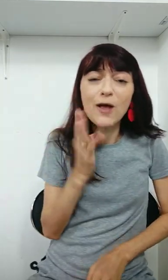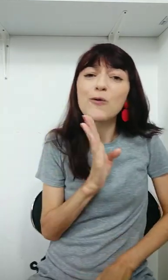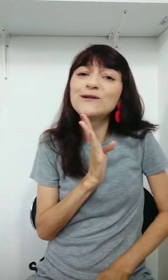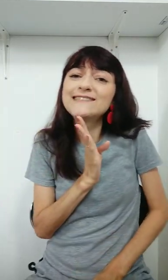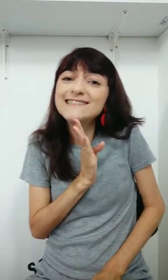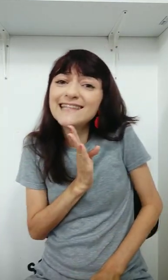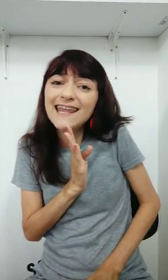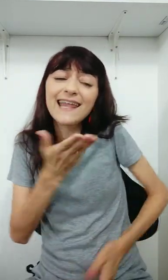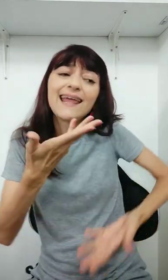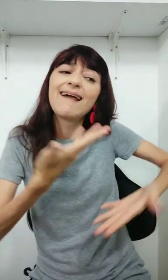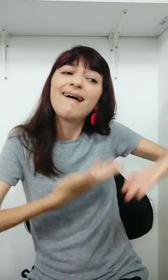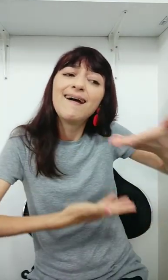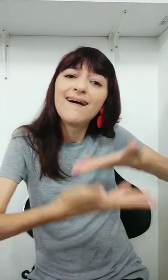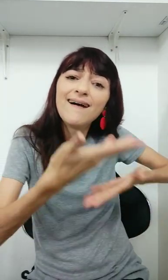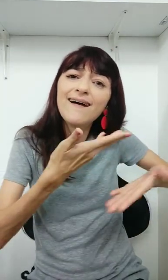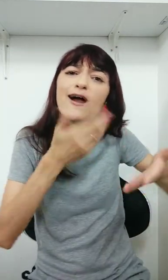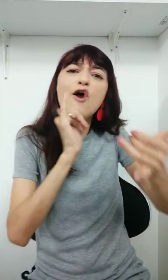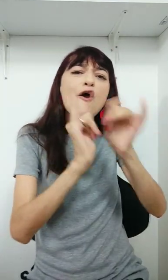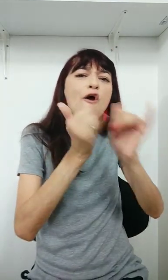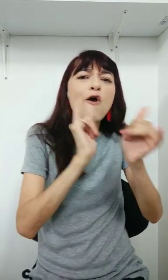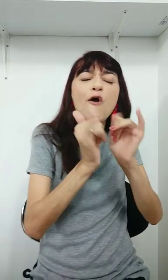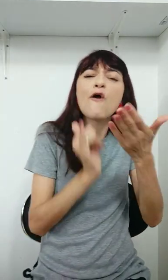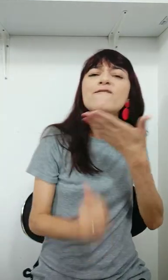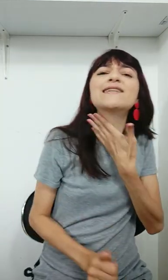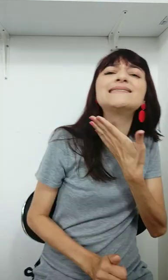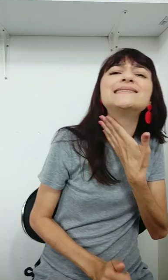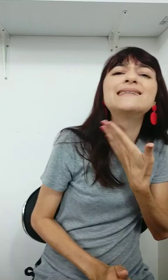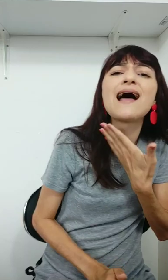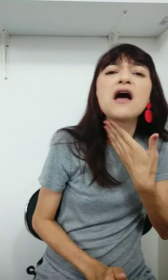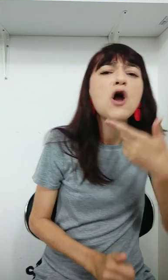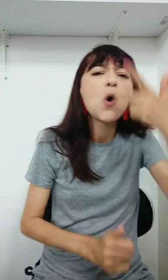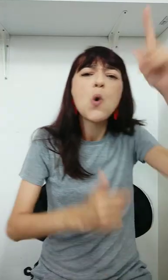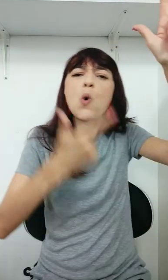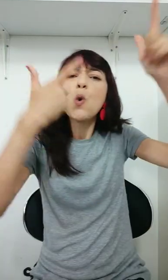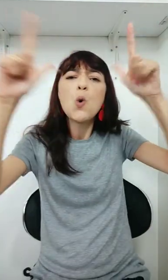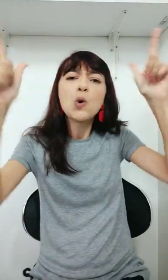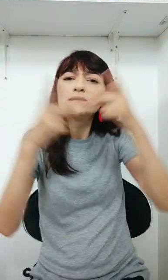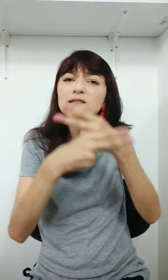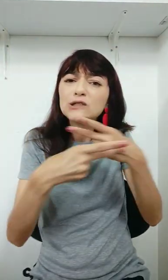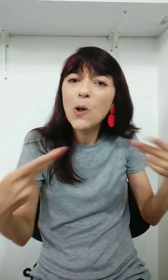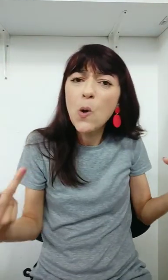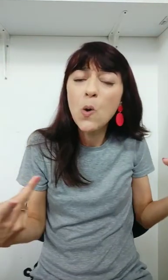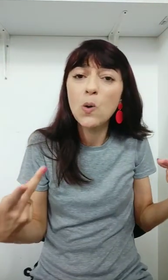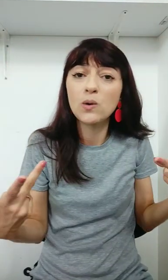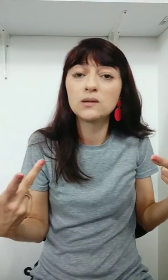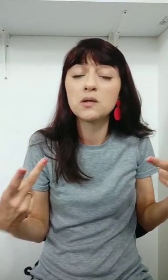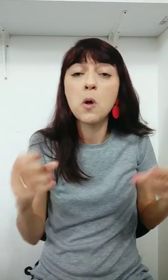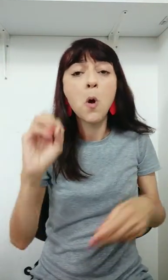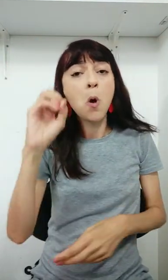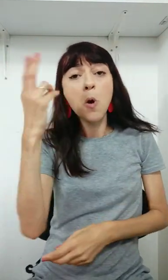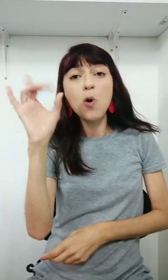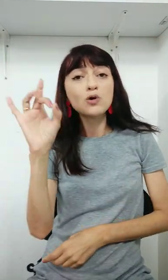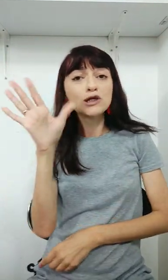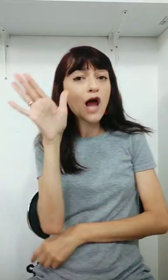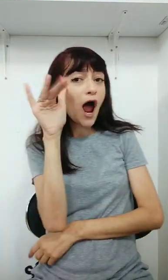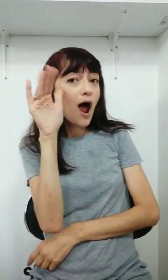Você pode sim visitar, mas naquele momento é o momento para você bater papo, conversar, até aquele momento de conversação, tá